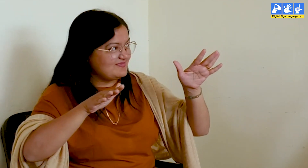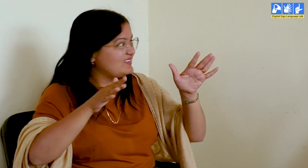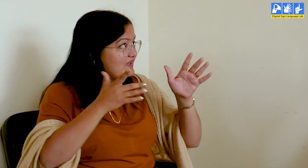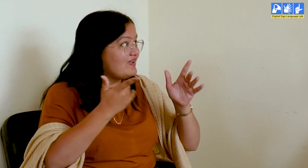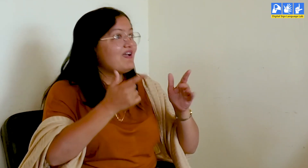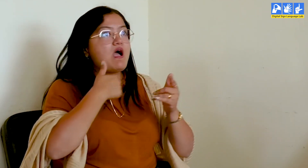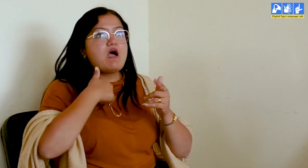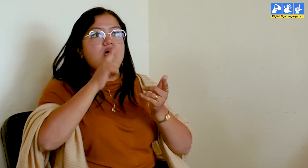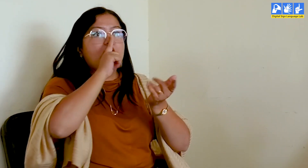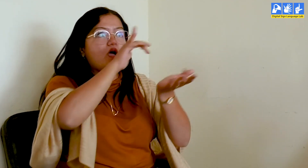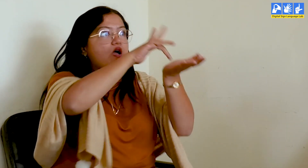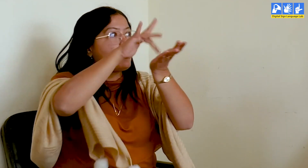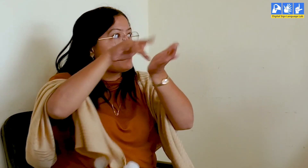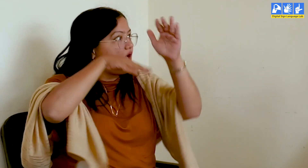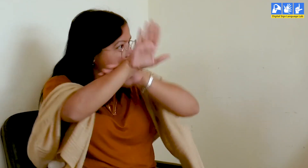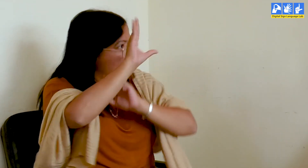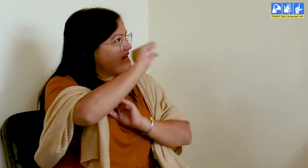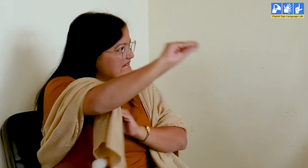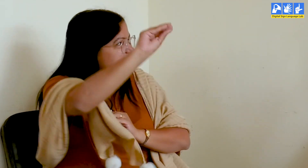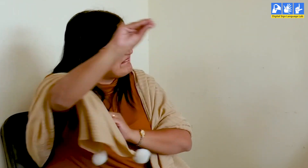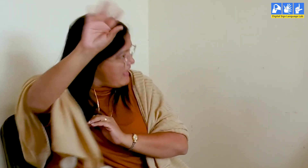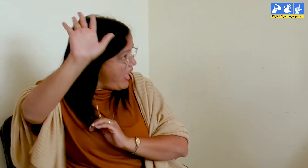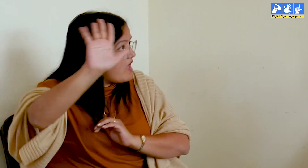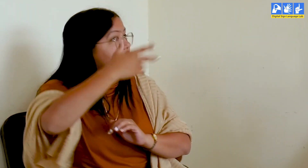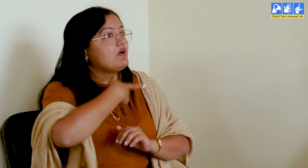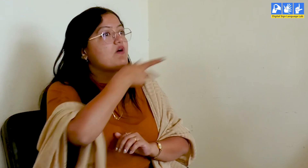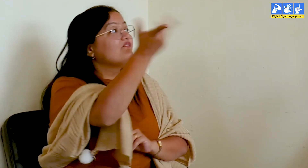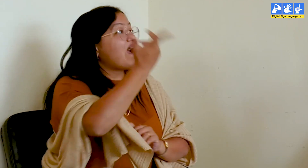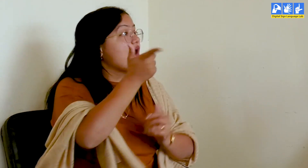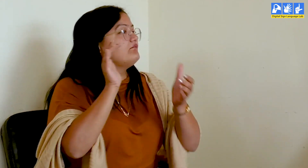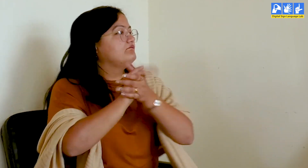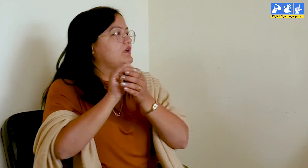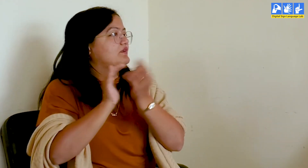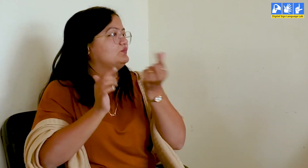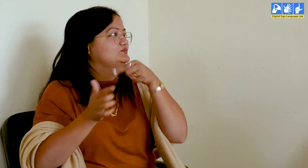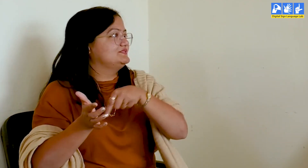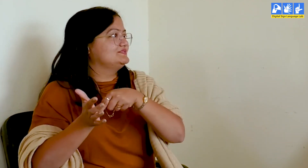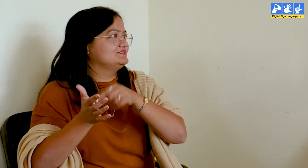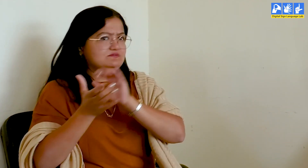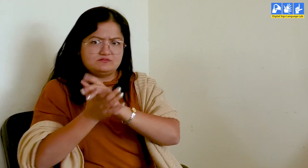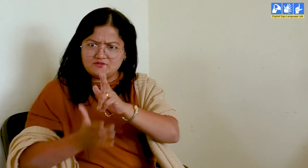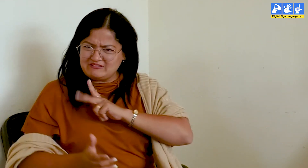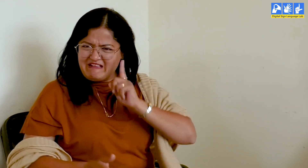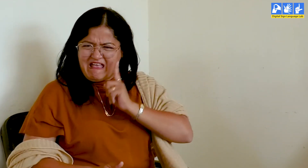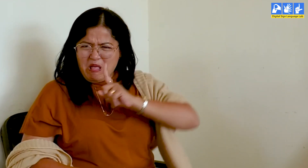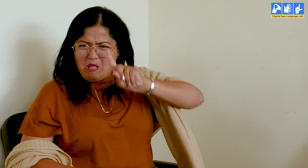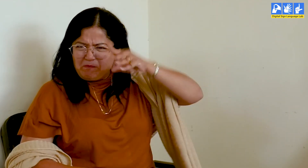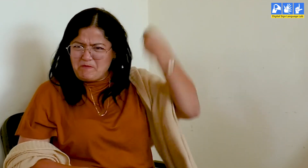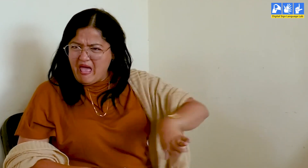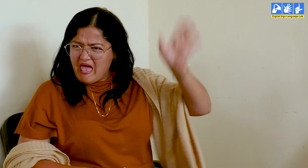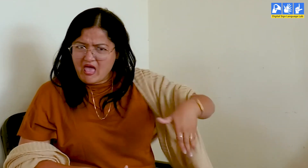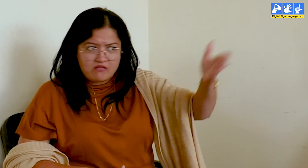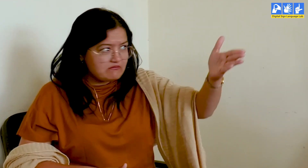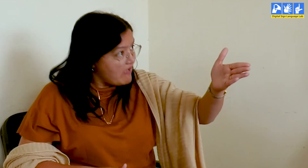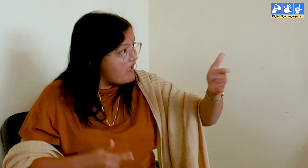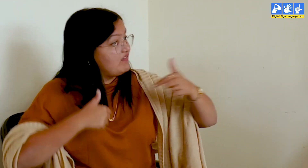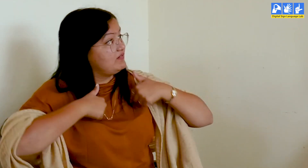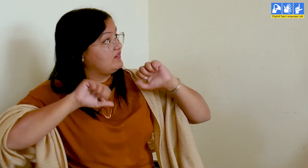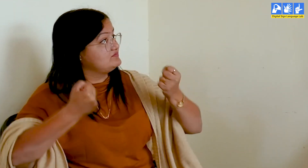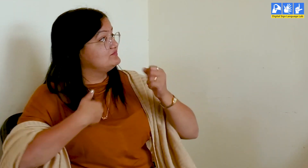नहीं, तो ऐसा गाओं और कजबों में होता था और जहां भी होता था उसकी खबर मुझे मेरे बदे दोस्स से मिलती थी फिर मैं